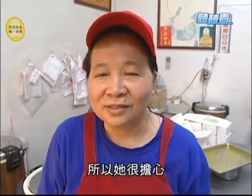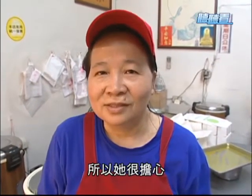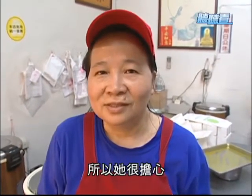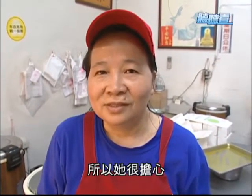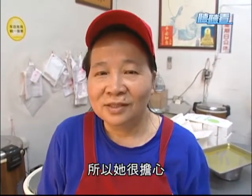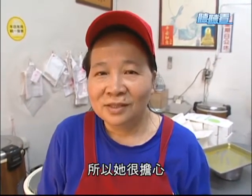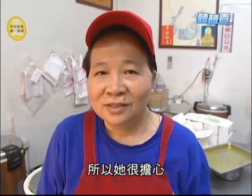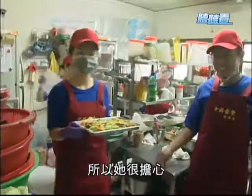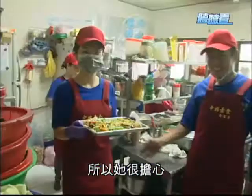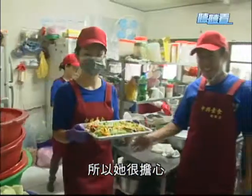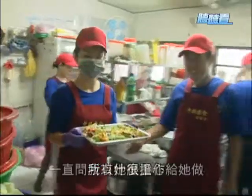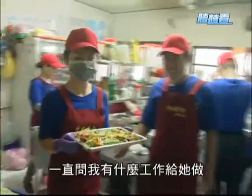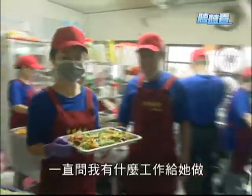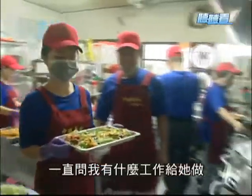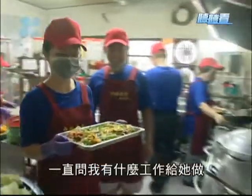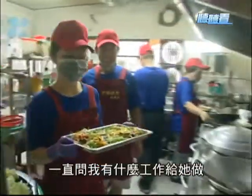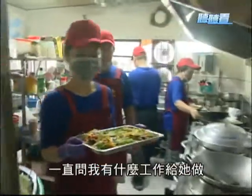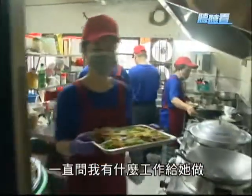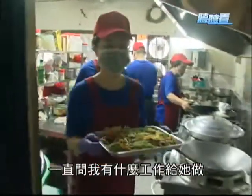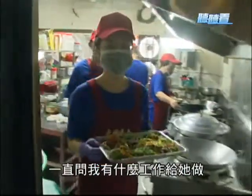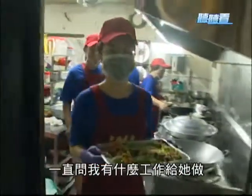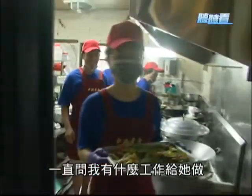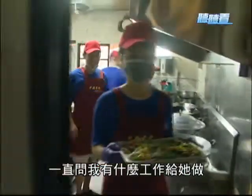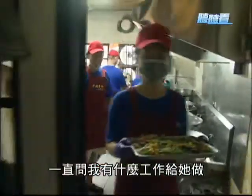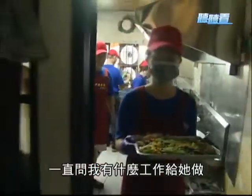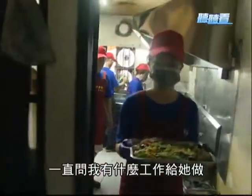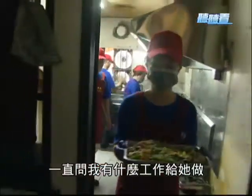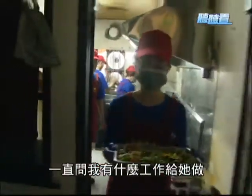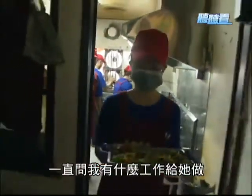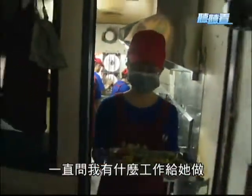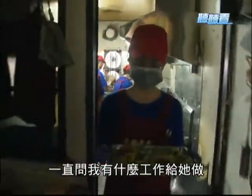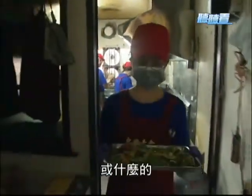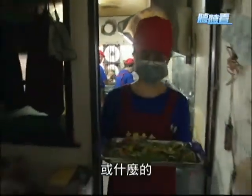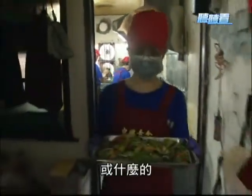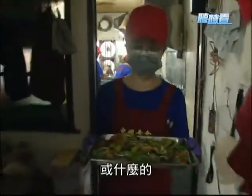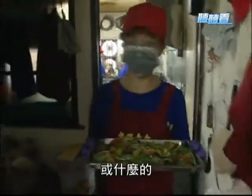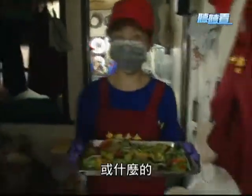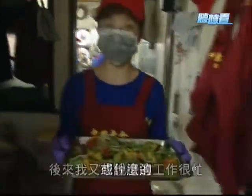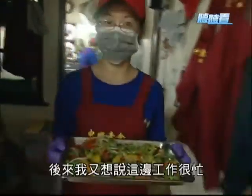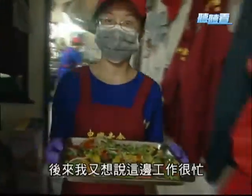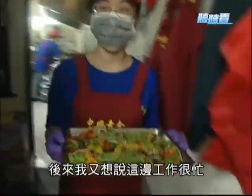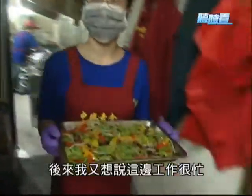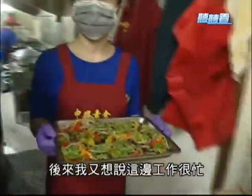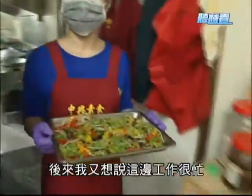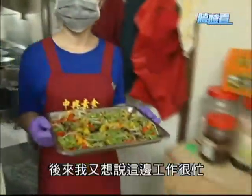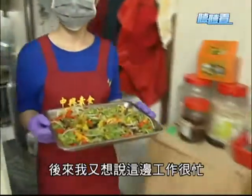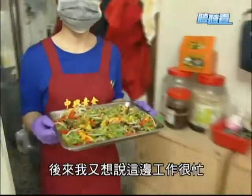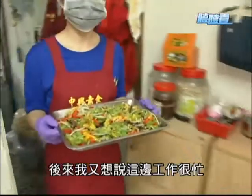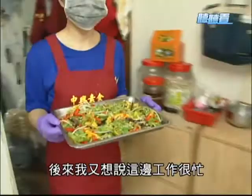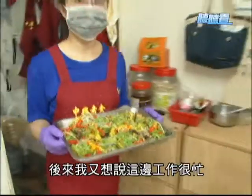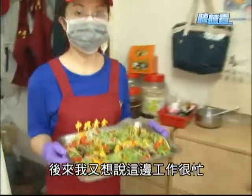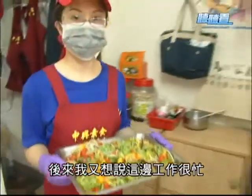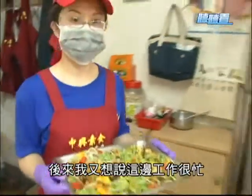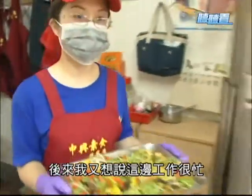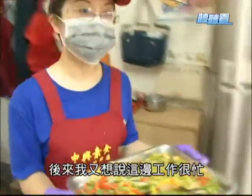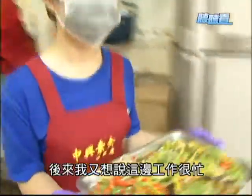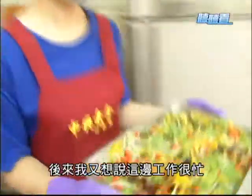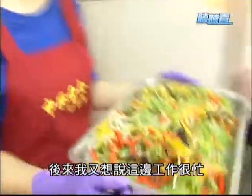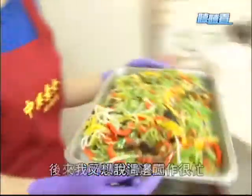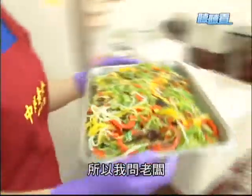心，一直问我有什么。投入给他做或什么的，后来我又想说，这边工作很忙，先问老